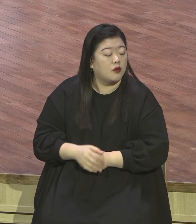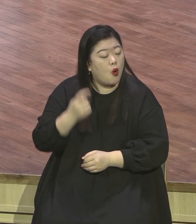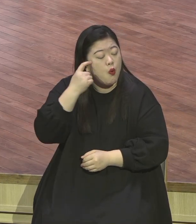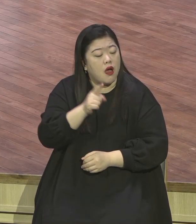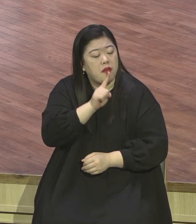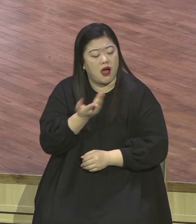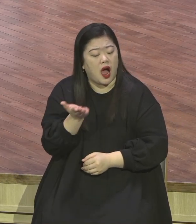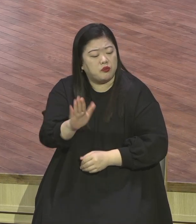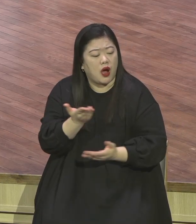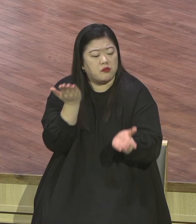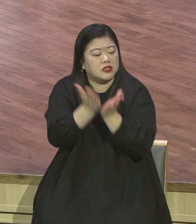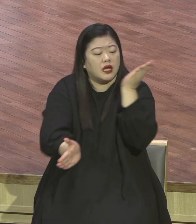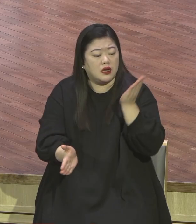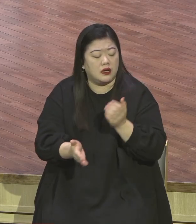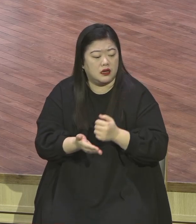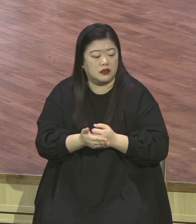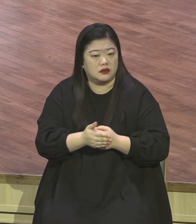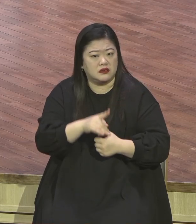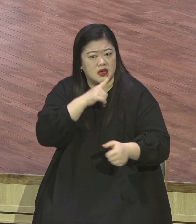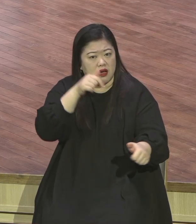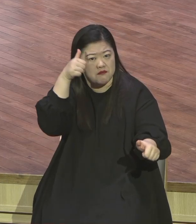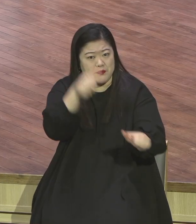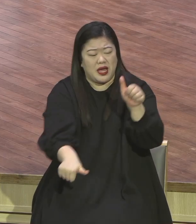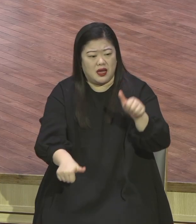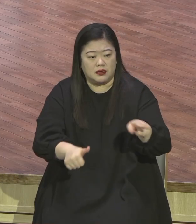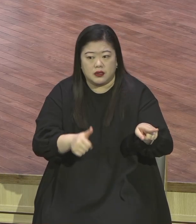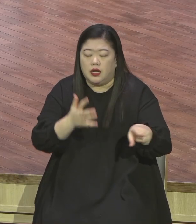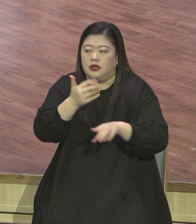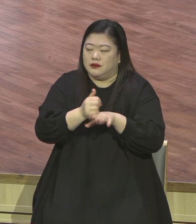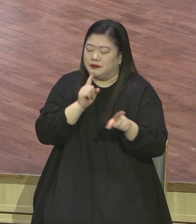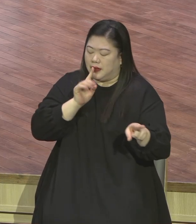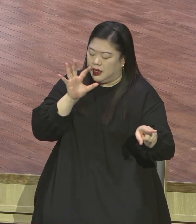예탈을 깨라고 말씀하고 있어요.